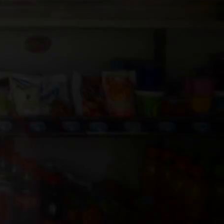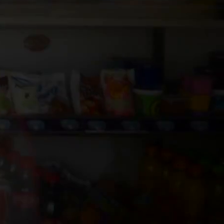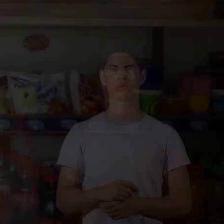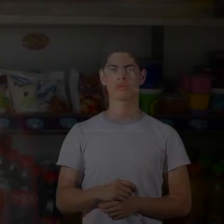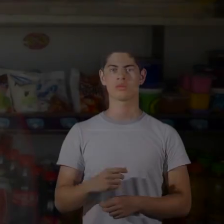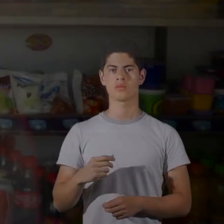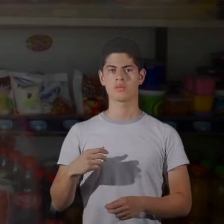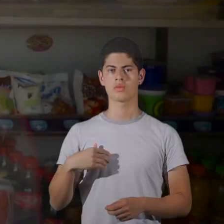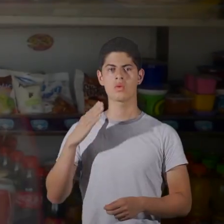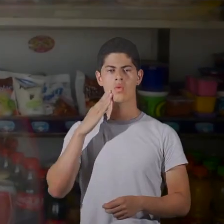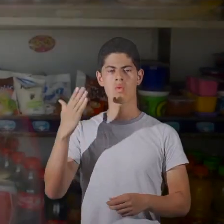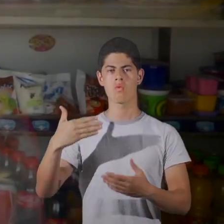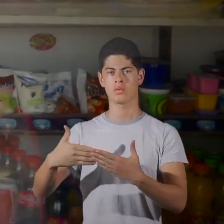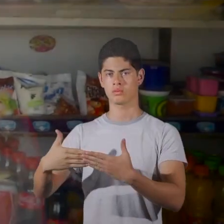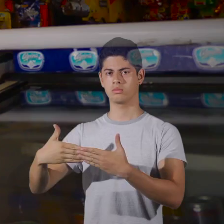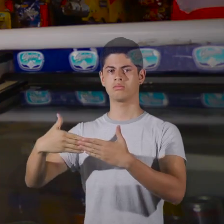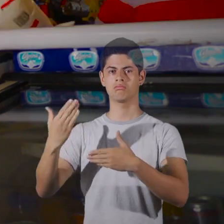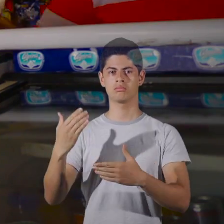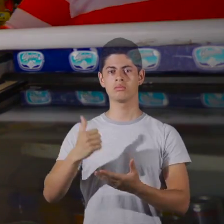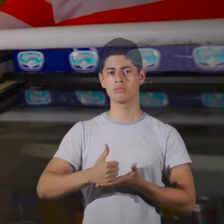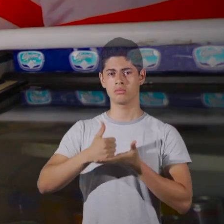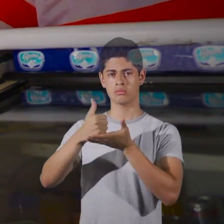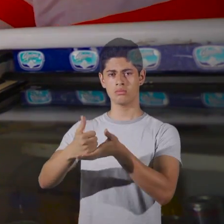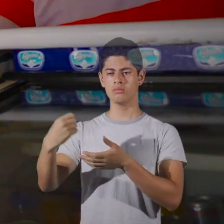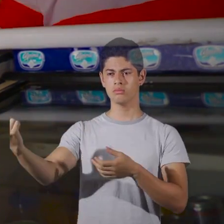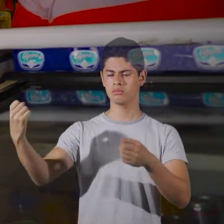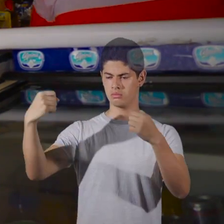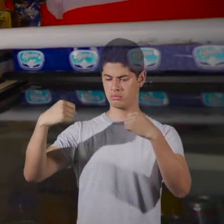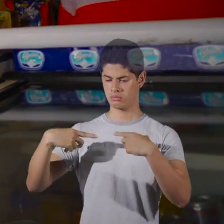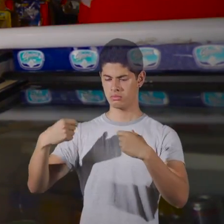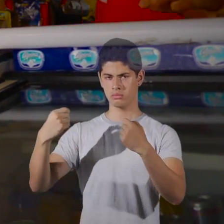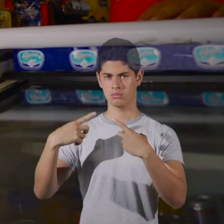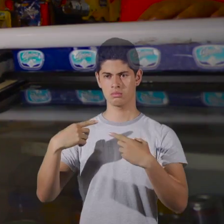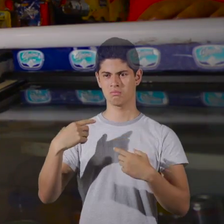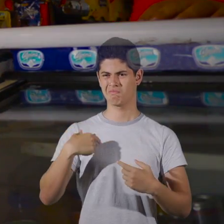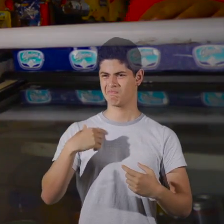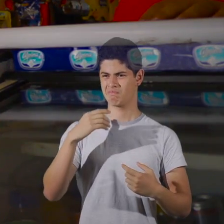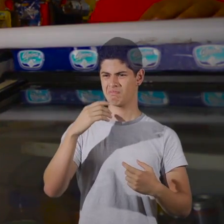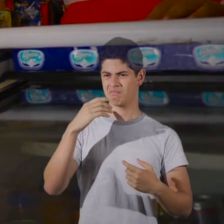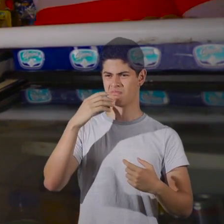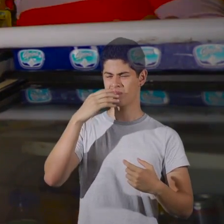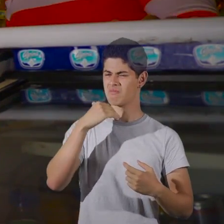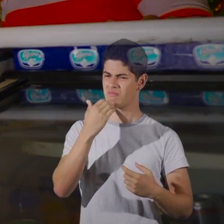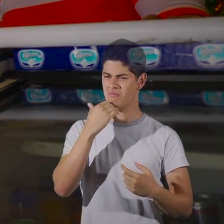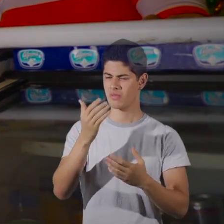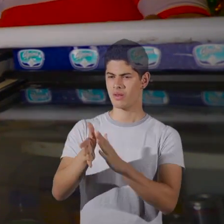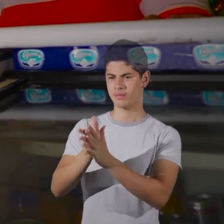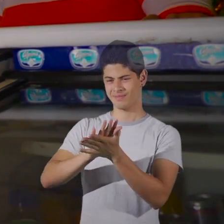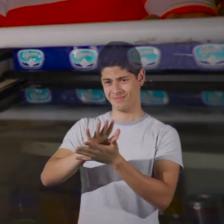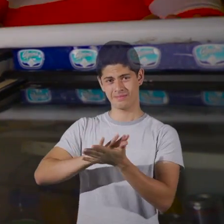Mi nombre es John Alexander, pues yo atiendo a Julio desde hace días acá. En un principio fue un poco